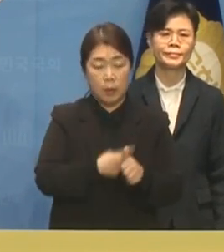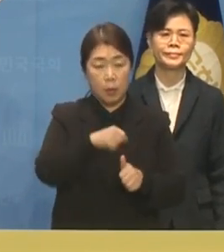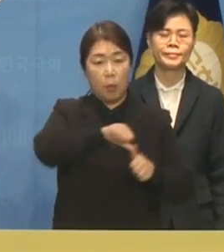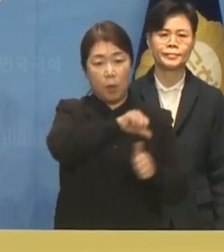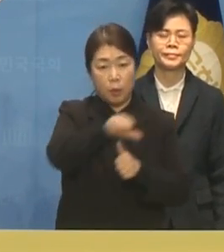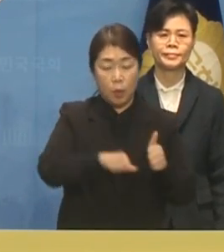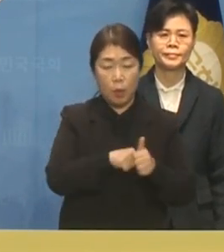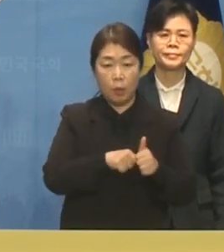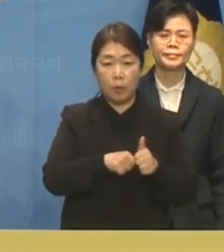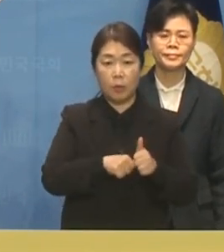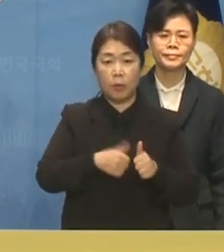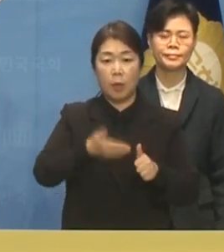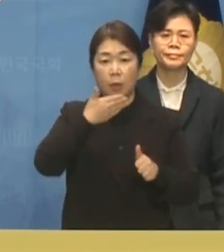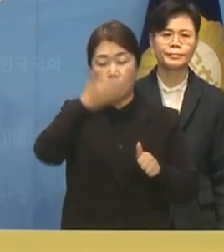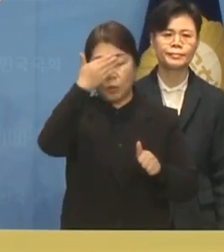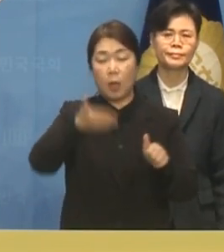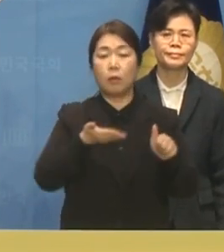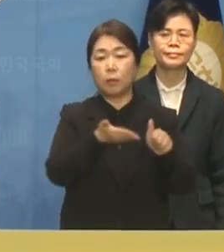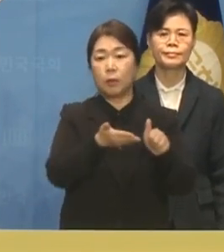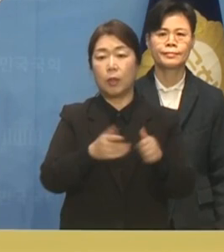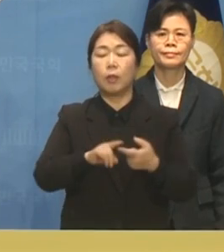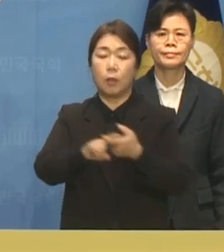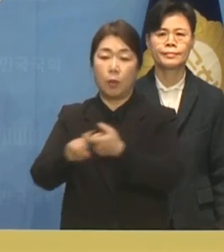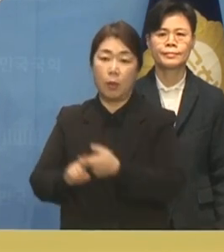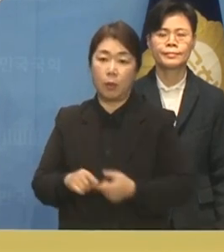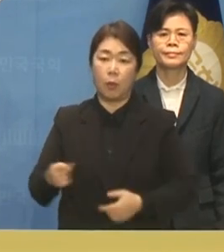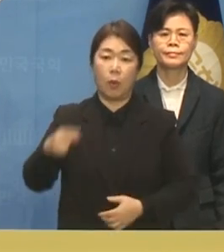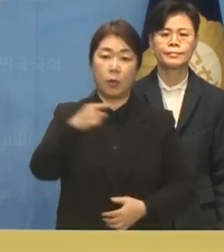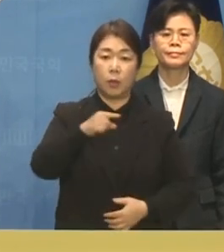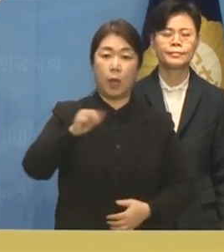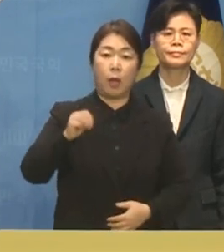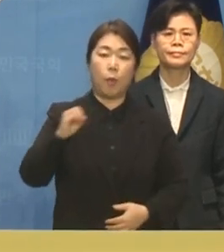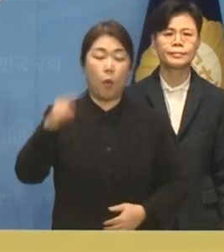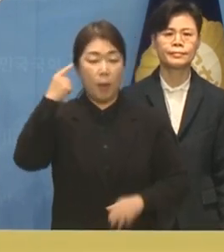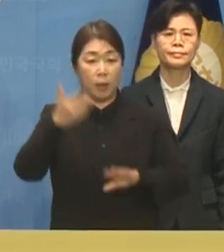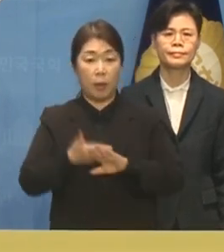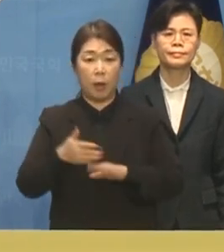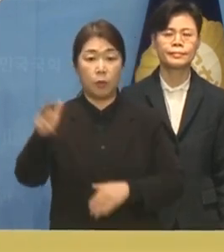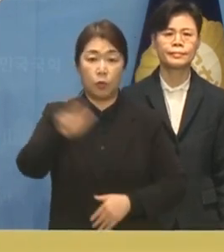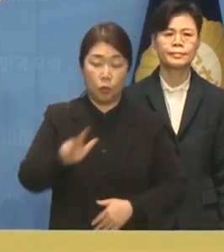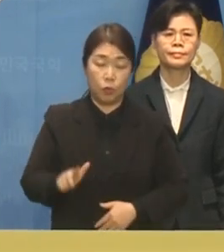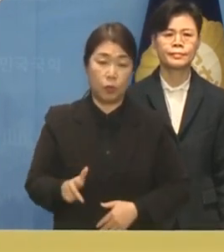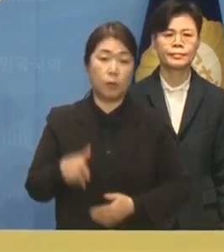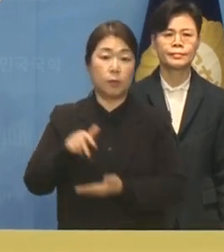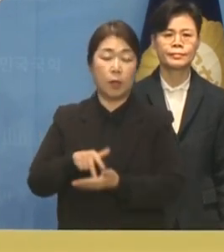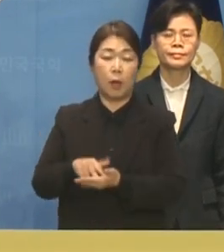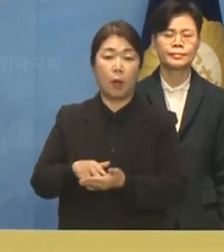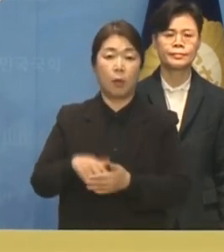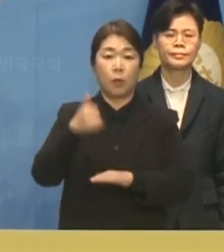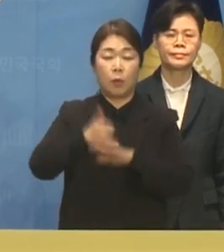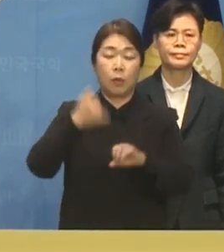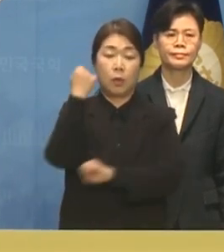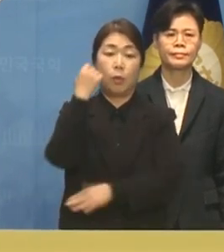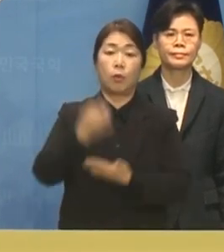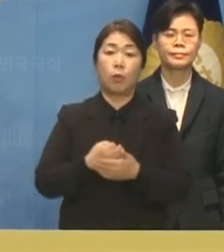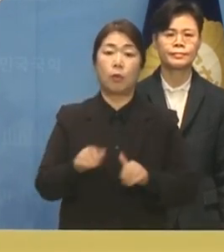풀뿌리 국민연대, 또 GMO 반대 전국행동, 또 농업인 기본소득 전국운동본부,